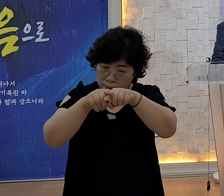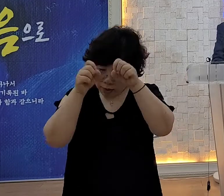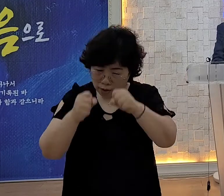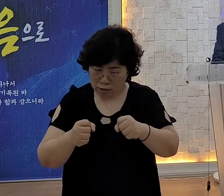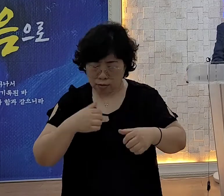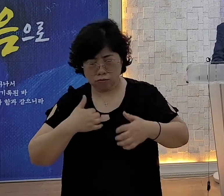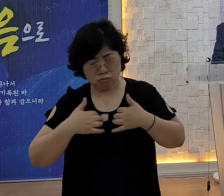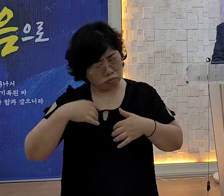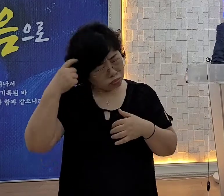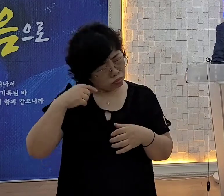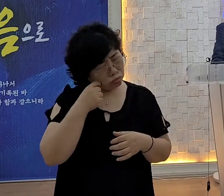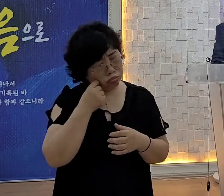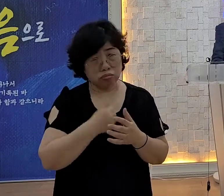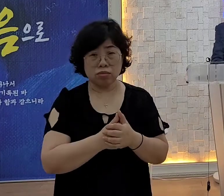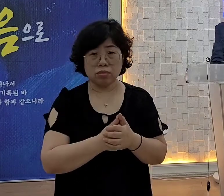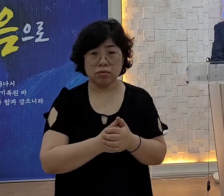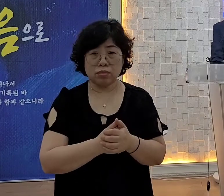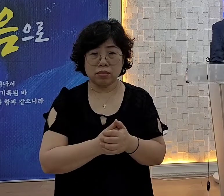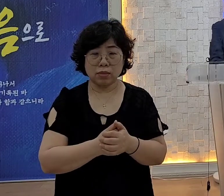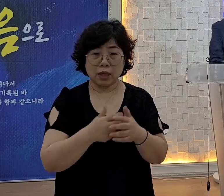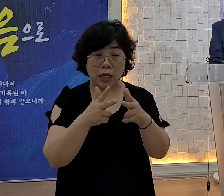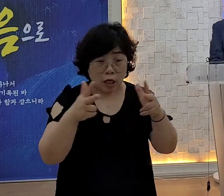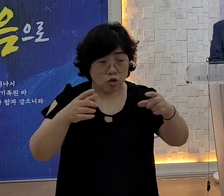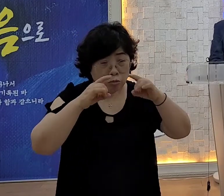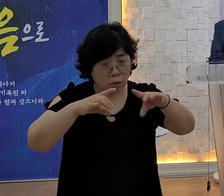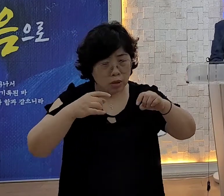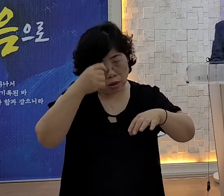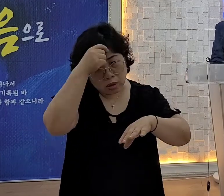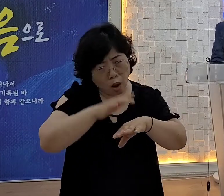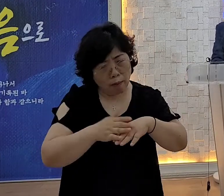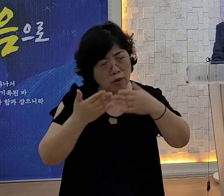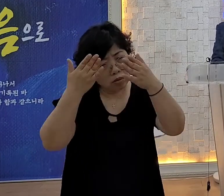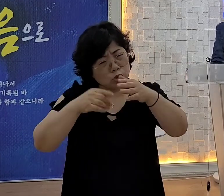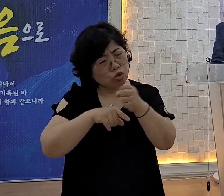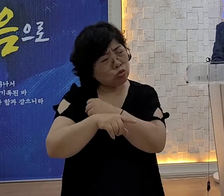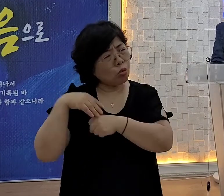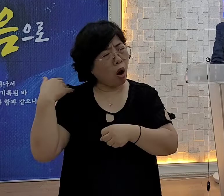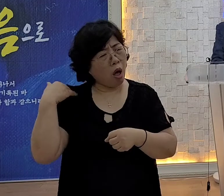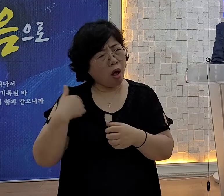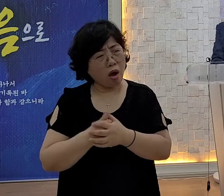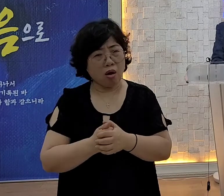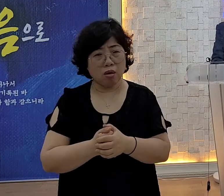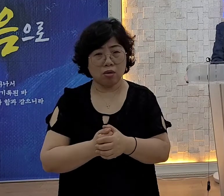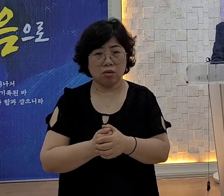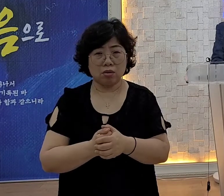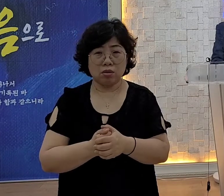기쁨도 없고 이 매주마다 오는 이 일을 왜 해야 되는지도 모르겠어요.